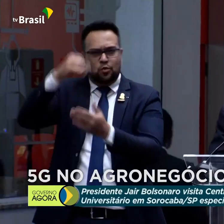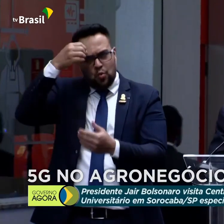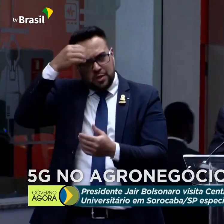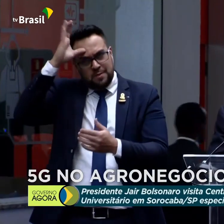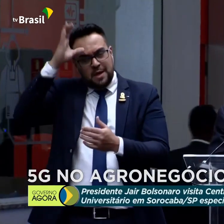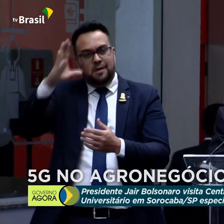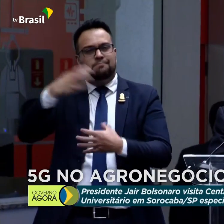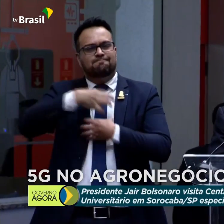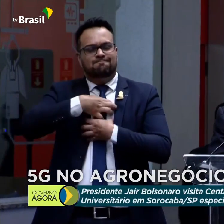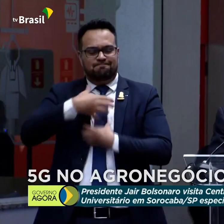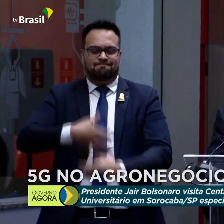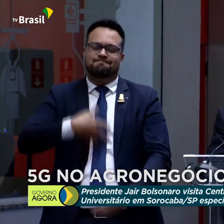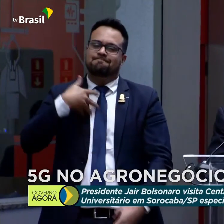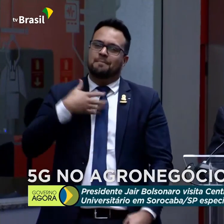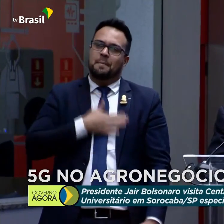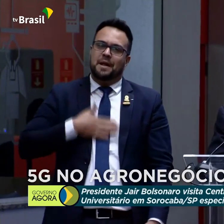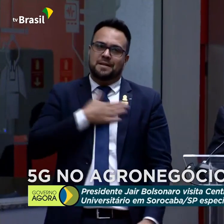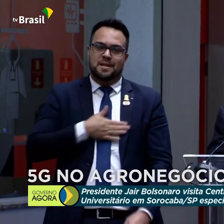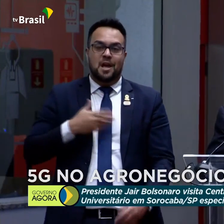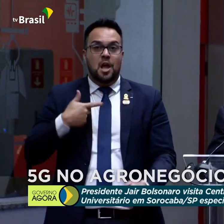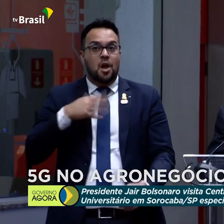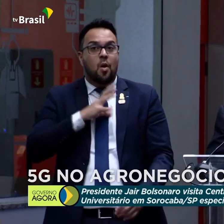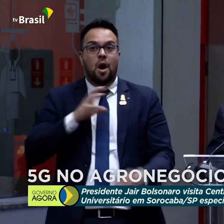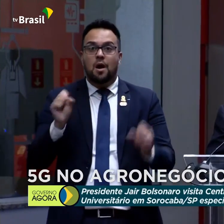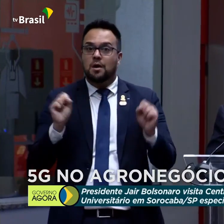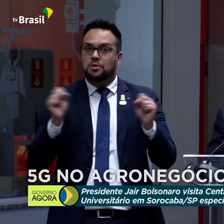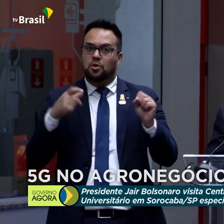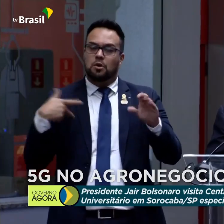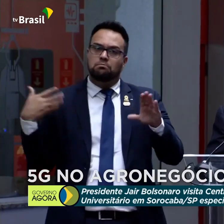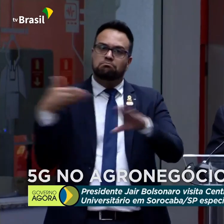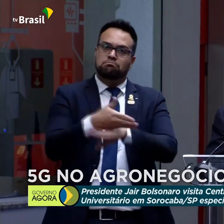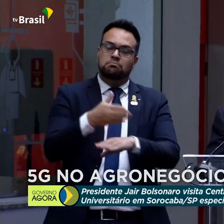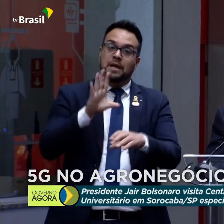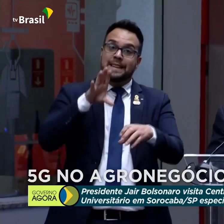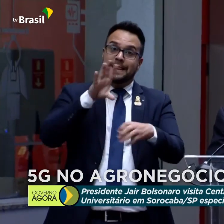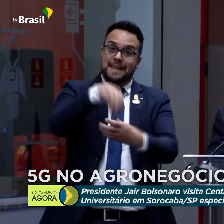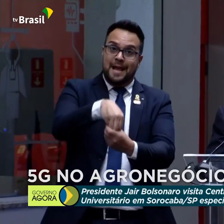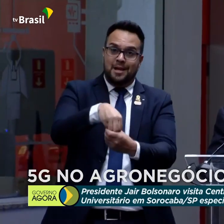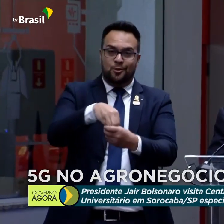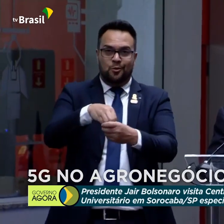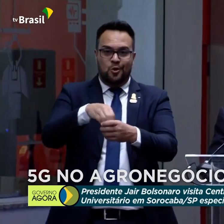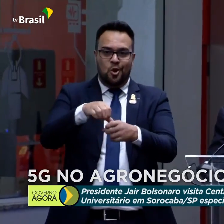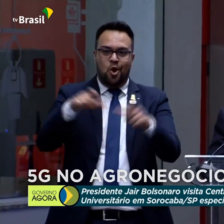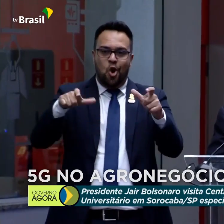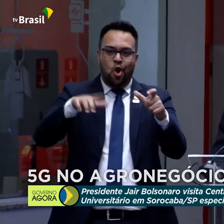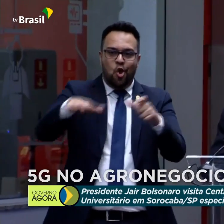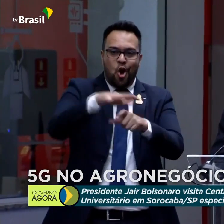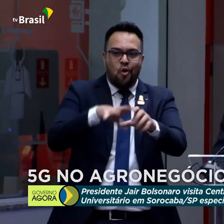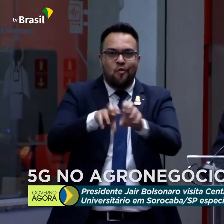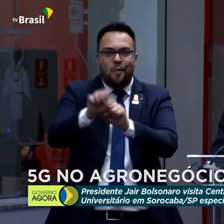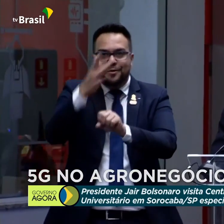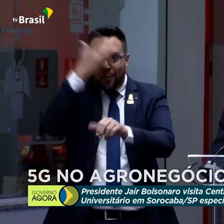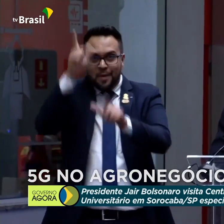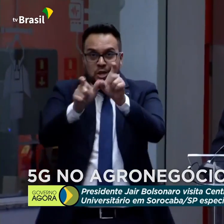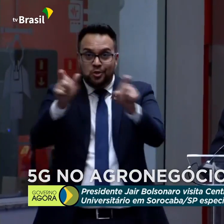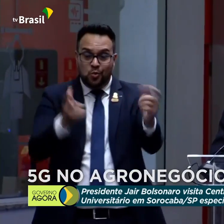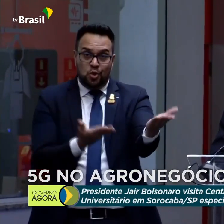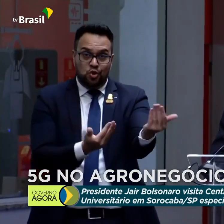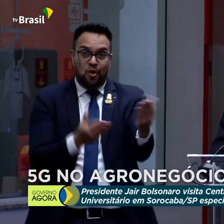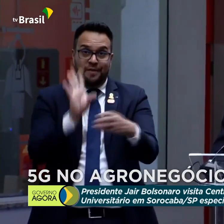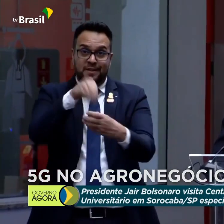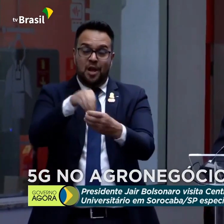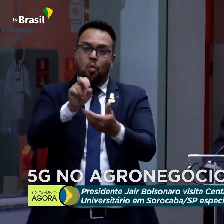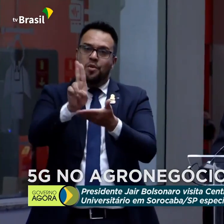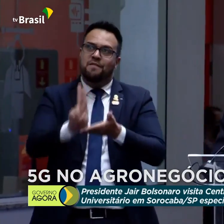muito prazer. Quem me conhece sabe o quanto que eu gosto de estar dentro da formação de jovens, dentro da formação das universidades. E quando a